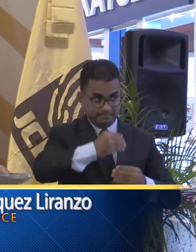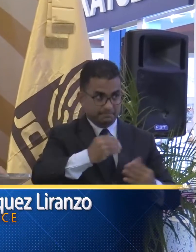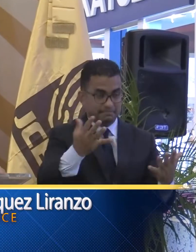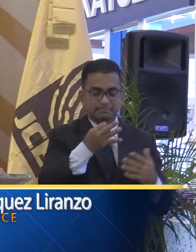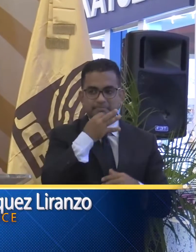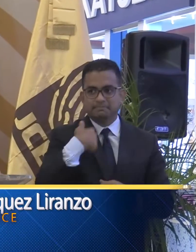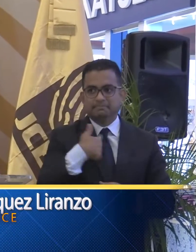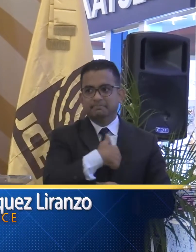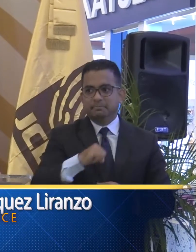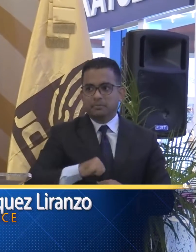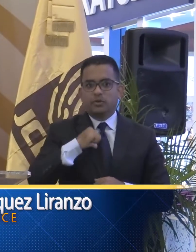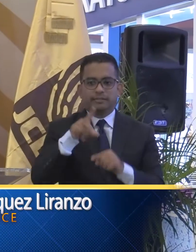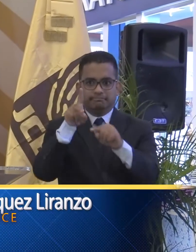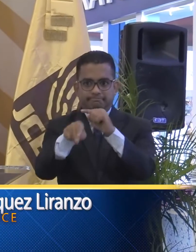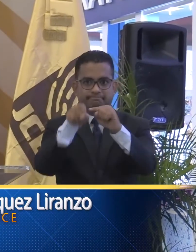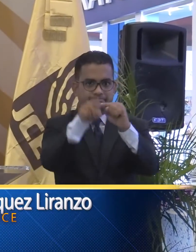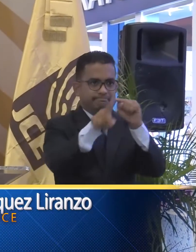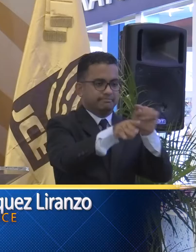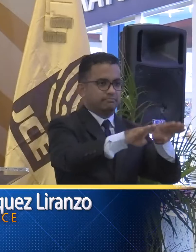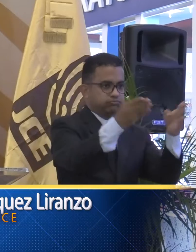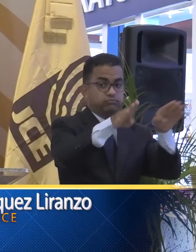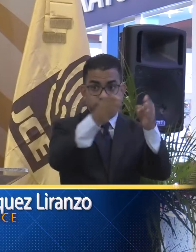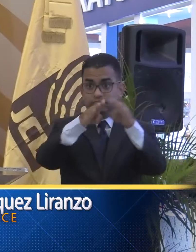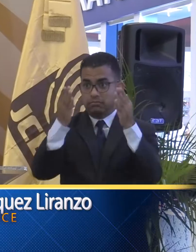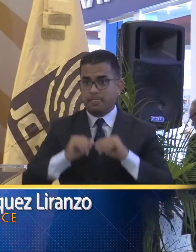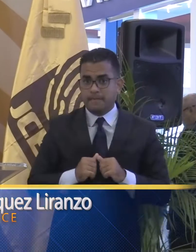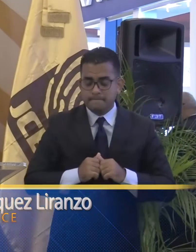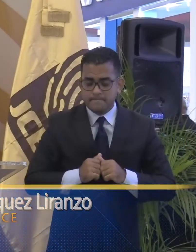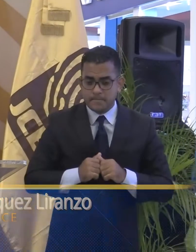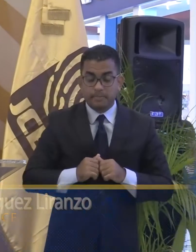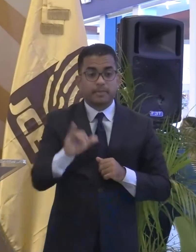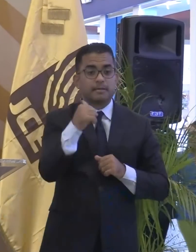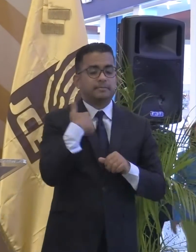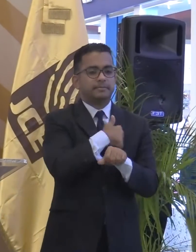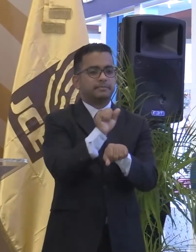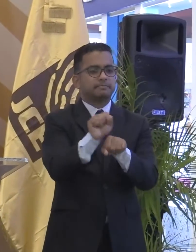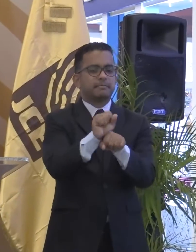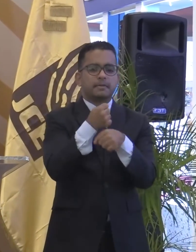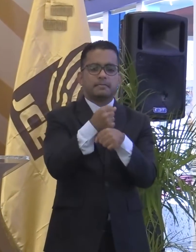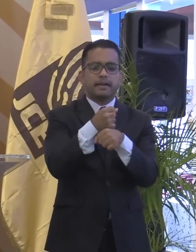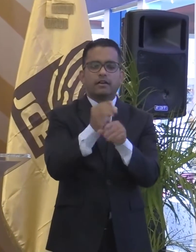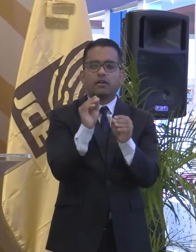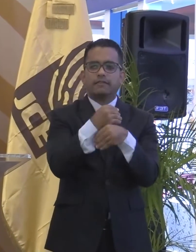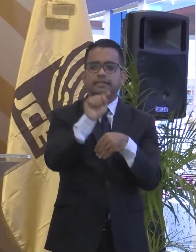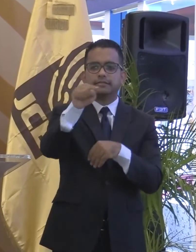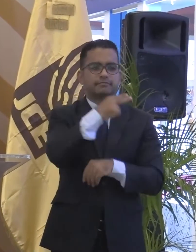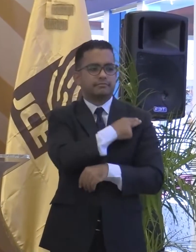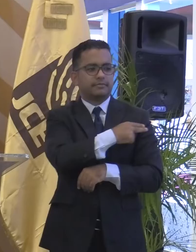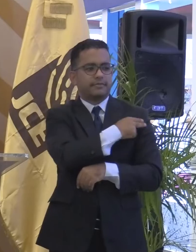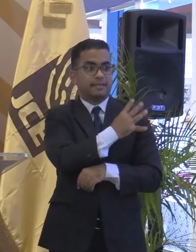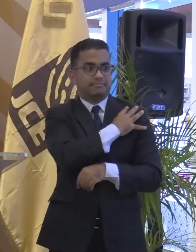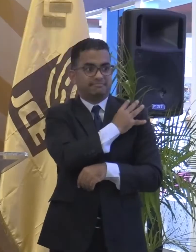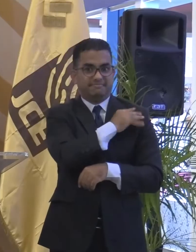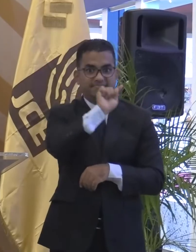orgullosamente inaugurando de igual modo nos encontramos trabajando en la creación de las delegaciones del hospital el almirante en